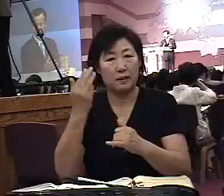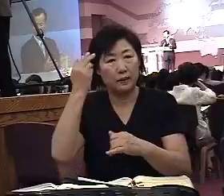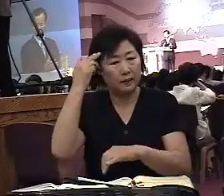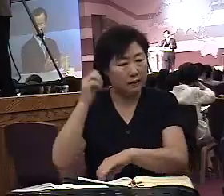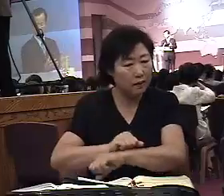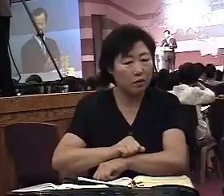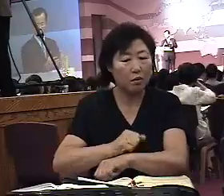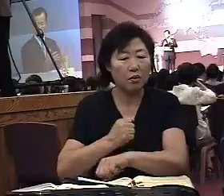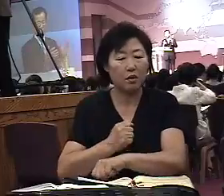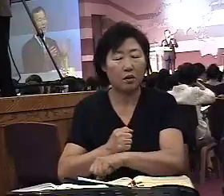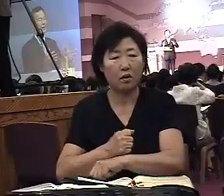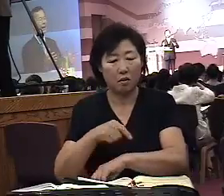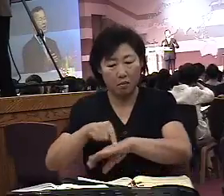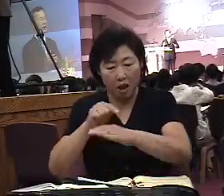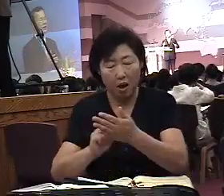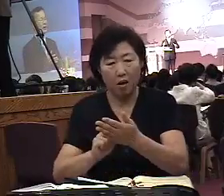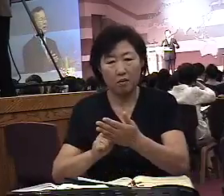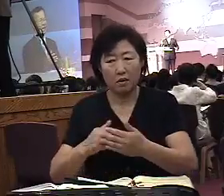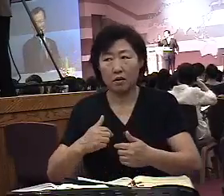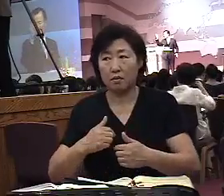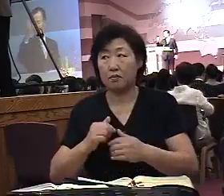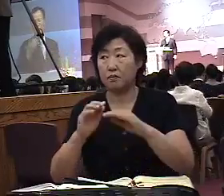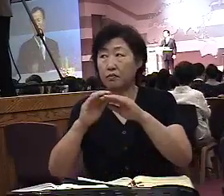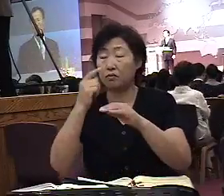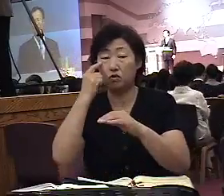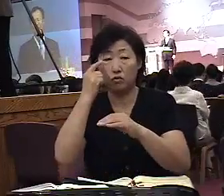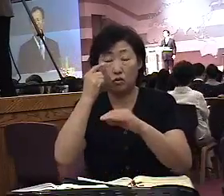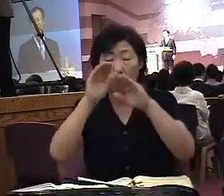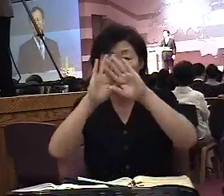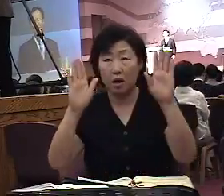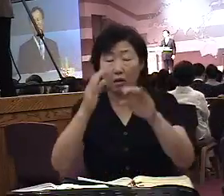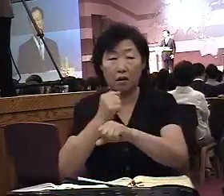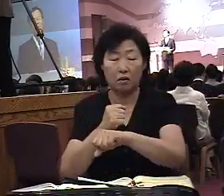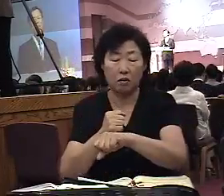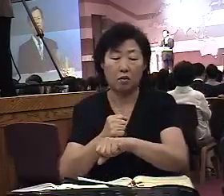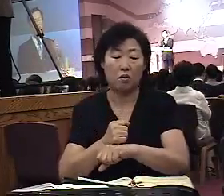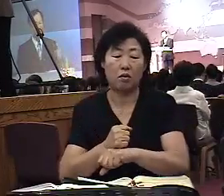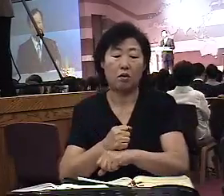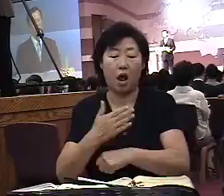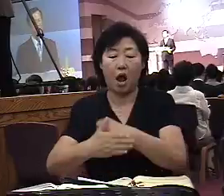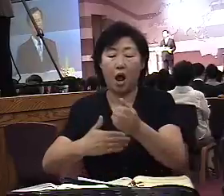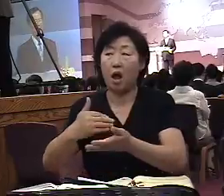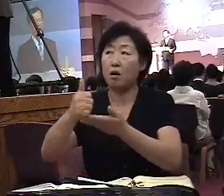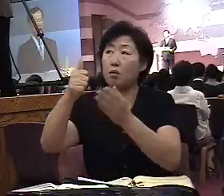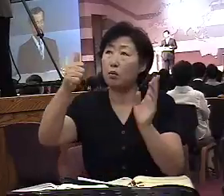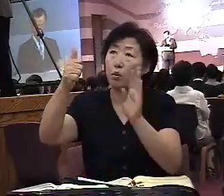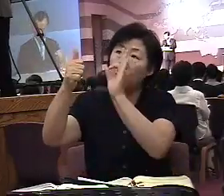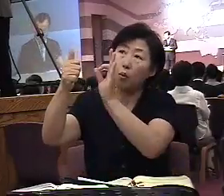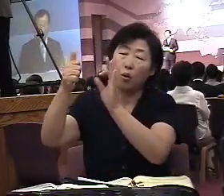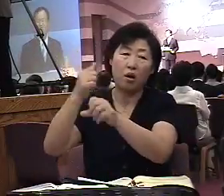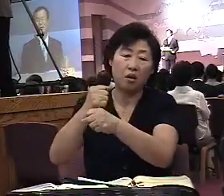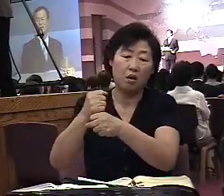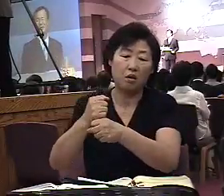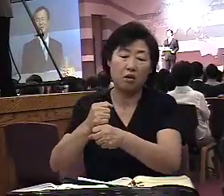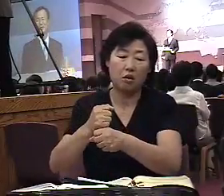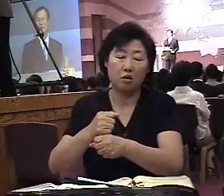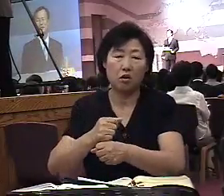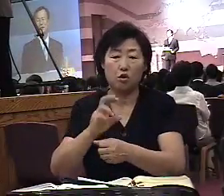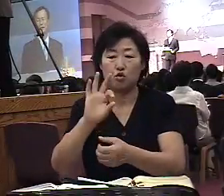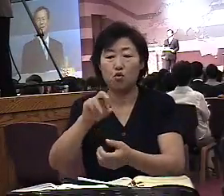합니다. 눈을 밝게 하여 하나님을 보게 합니다. 율법은 선한 것이에요. 좋은